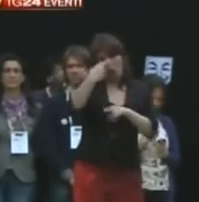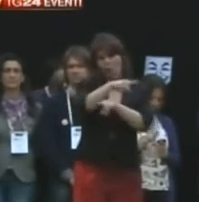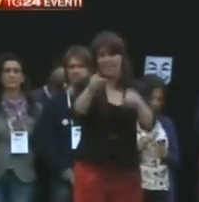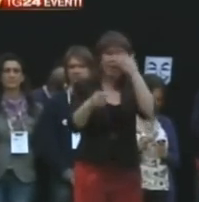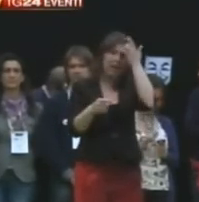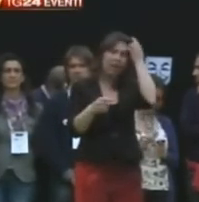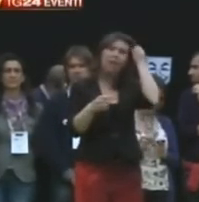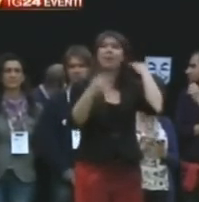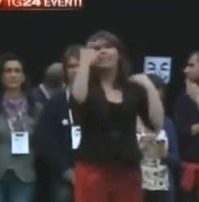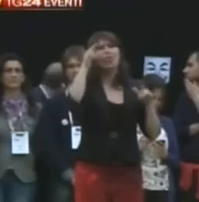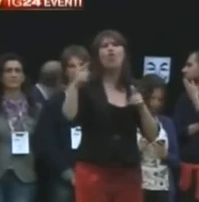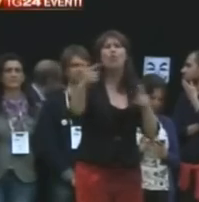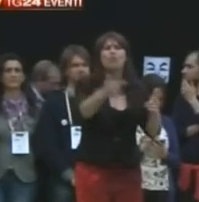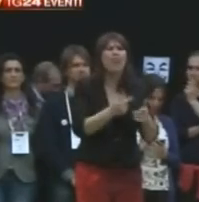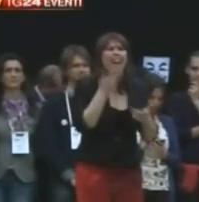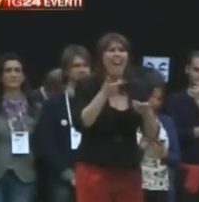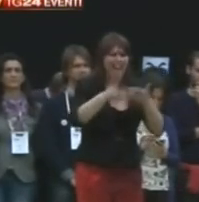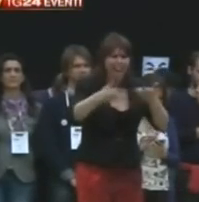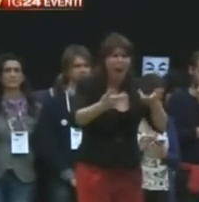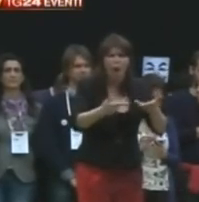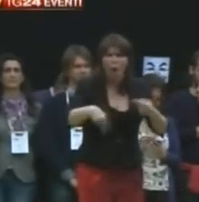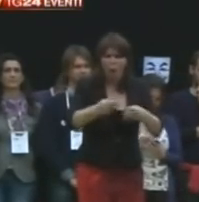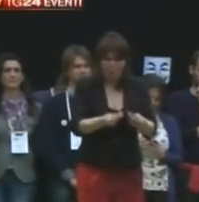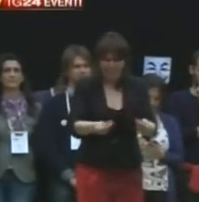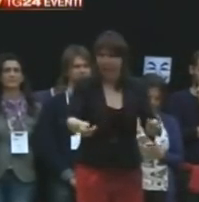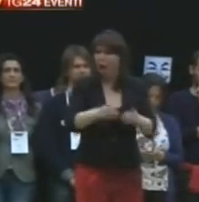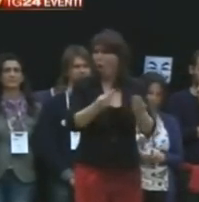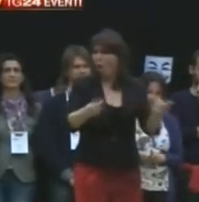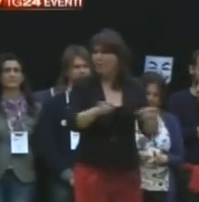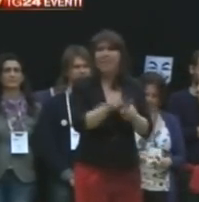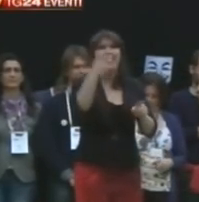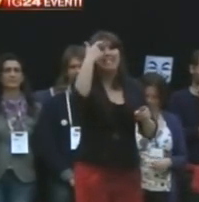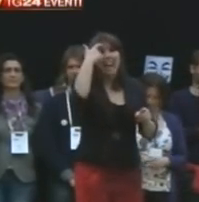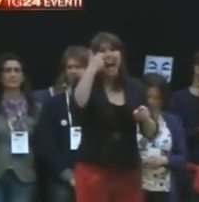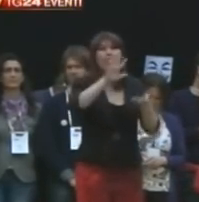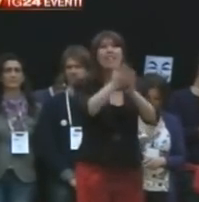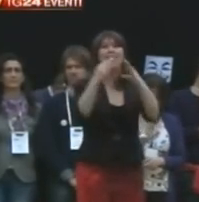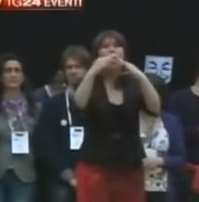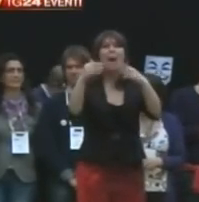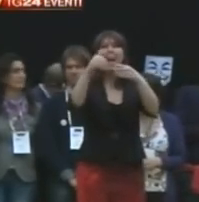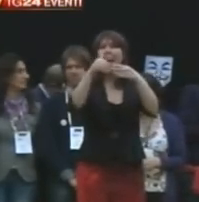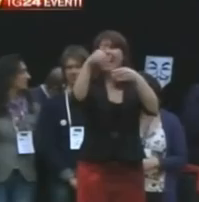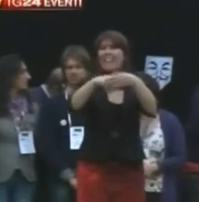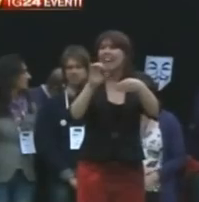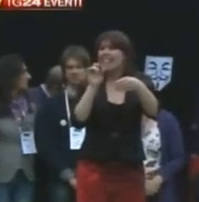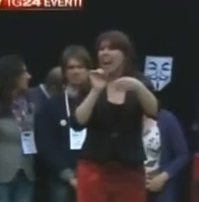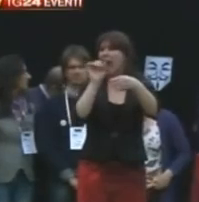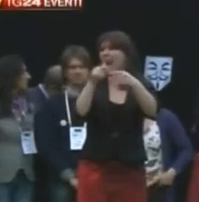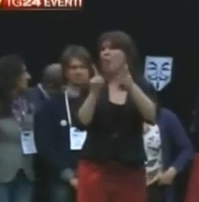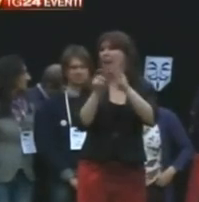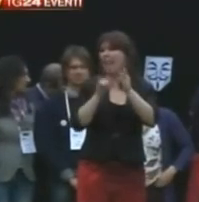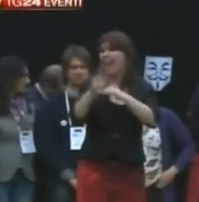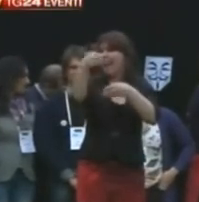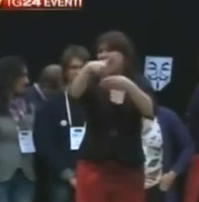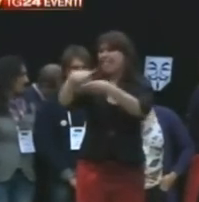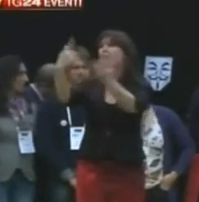parliamo dello Stato che non c'è, di che cosa parliamo? Lo Stato oggi è la tua cassetta delle lettere. Il rapporto che hai con lo Stato è